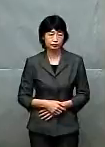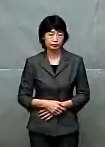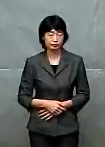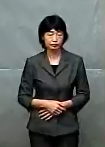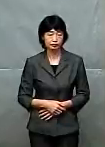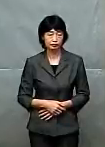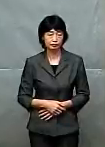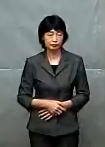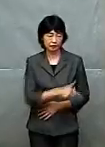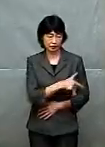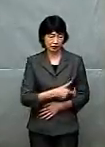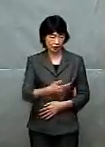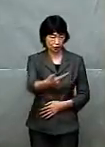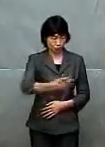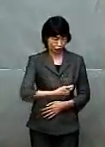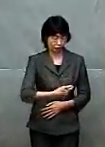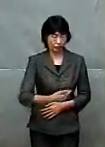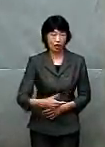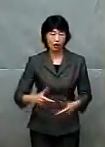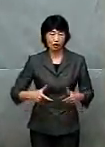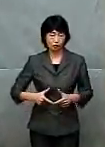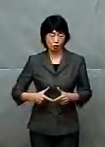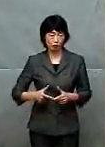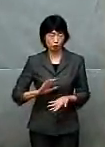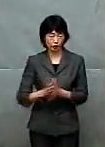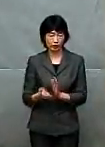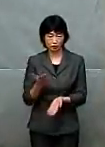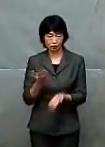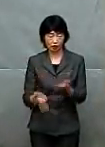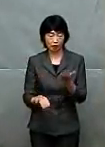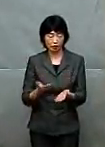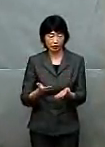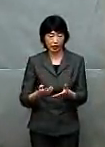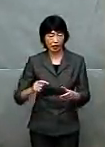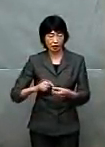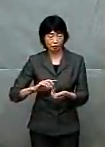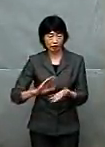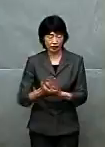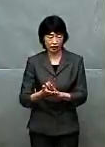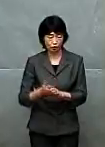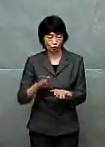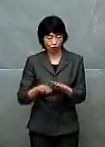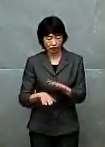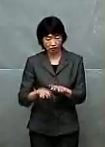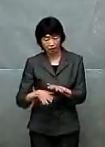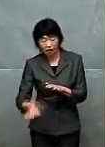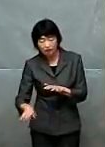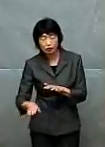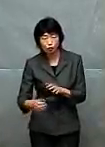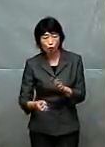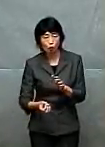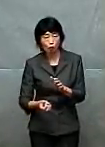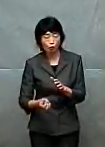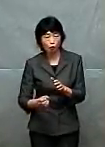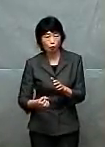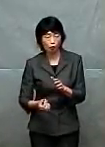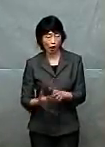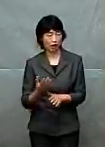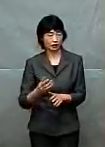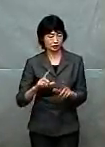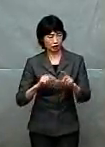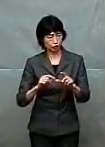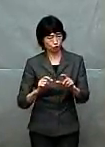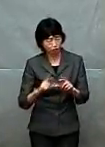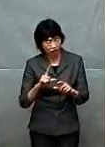その熊本に比べて山形県内の活断層の発生リスクというのは高いようなんですけれども、 はい、 当面は今のよう